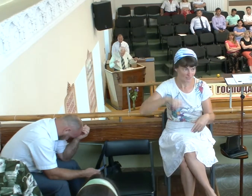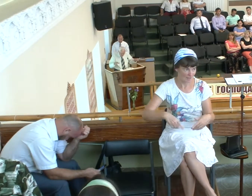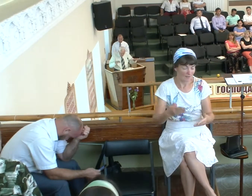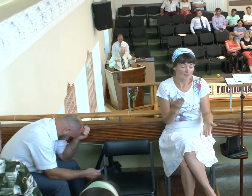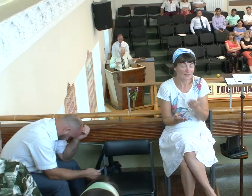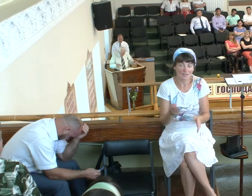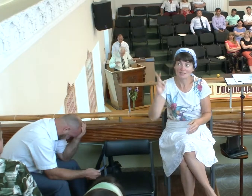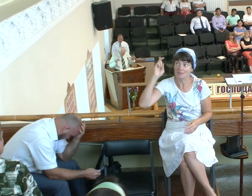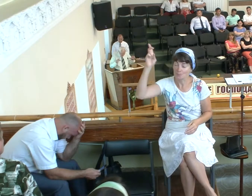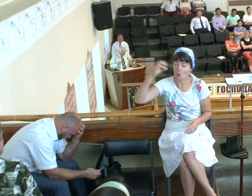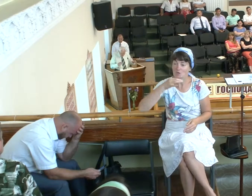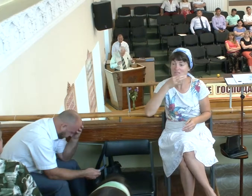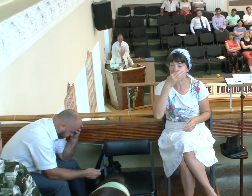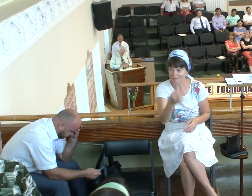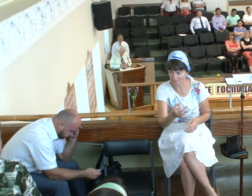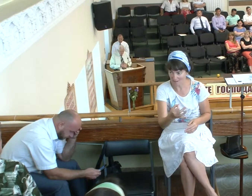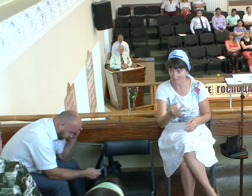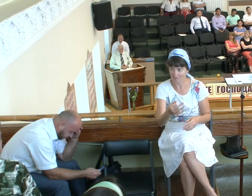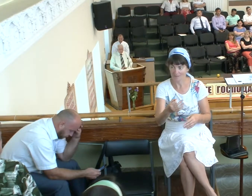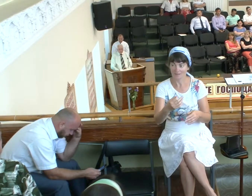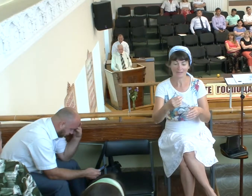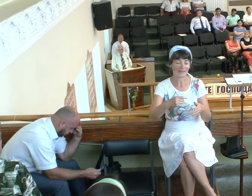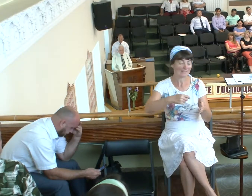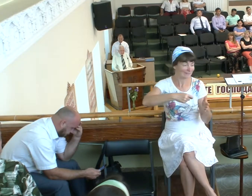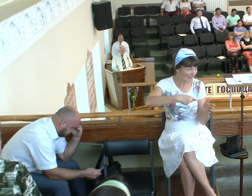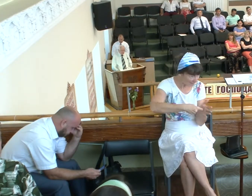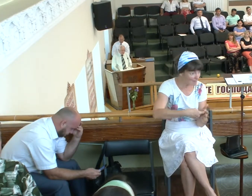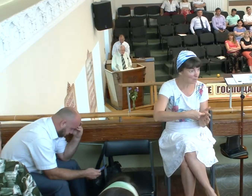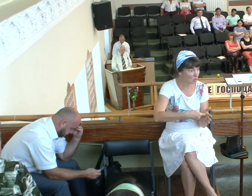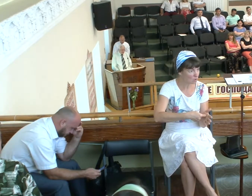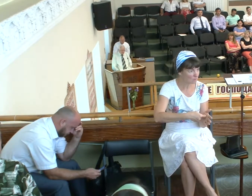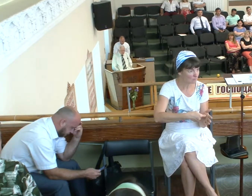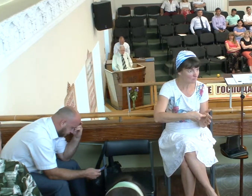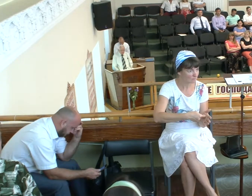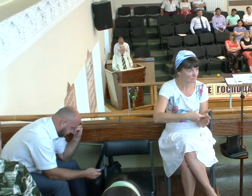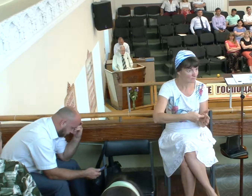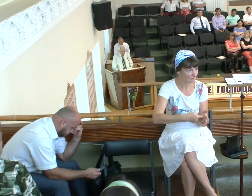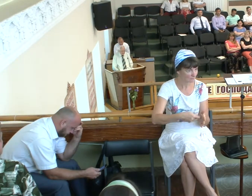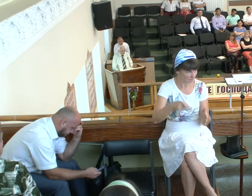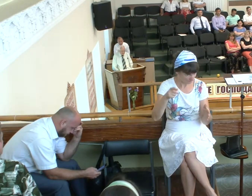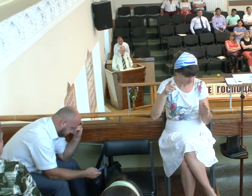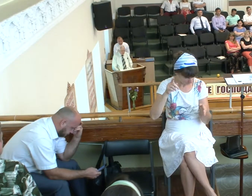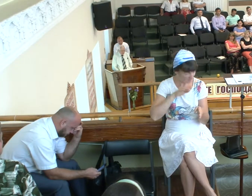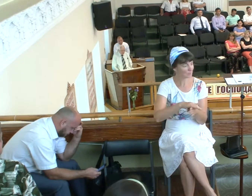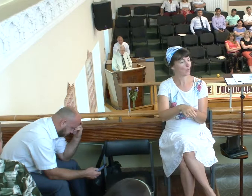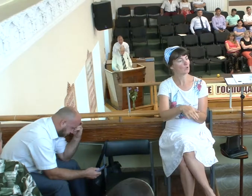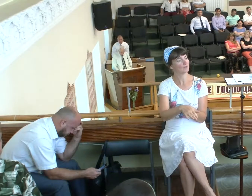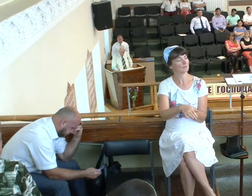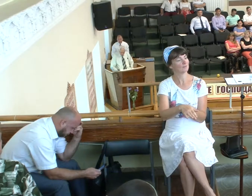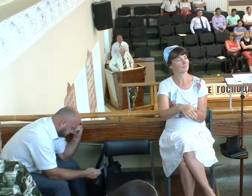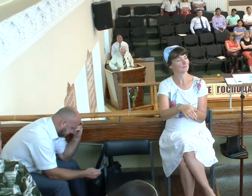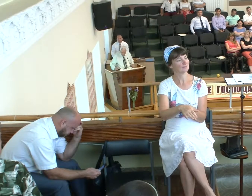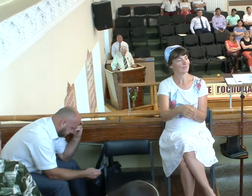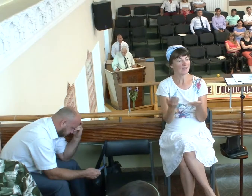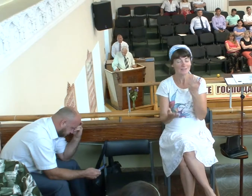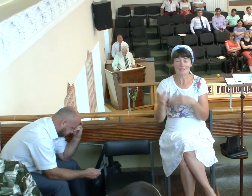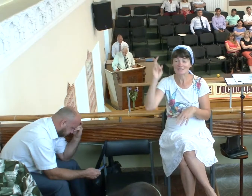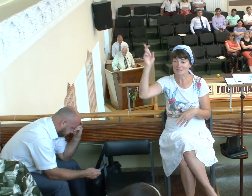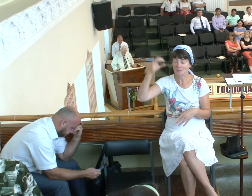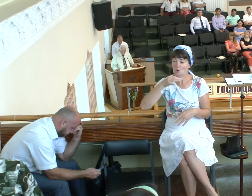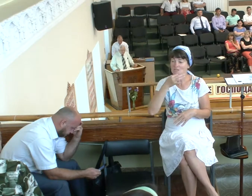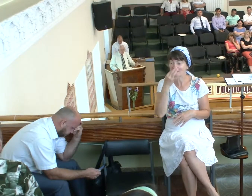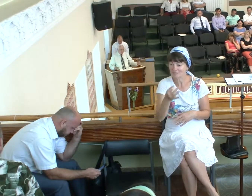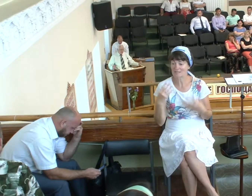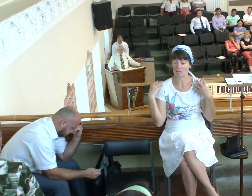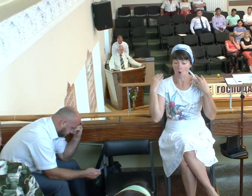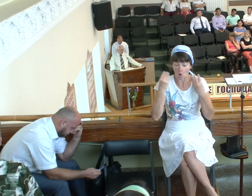по любому земном или вечном, Бог обязательно сделает. Это обещал Бог. И Петр называет